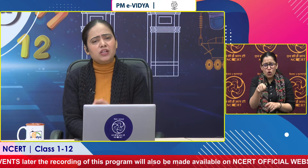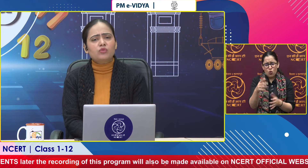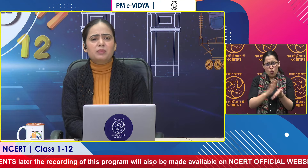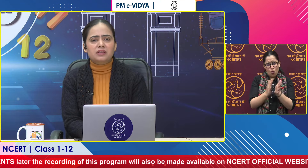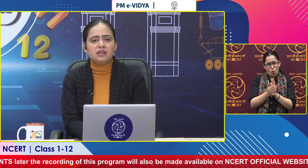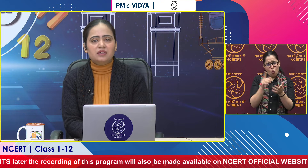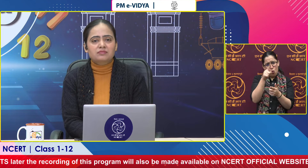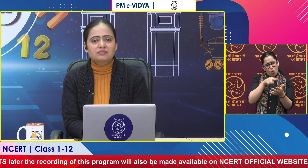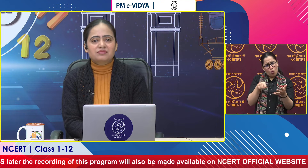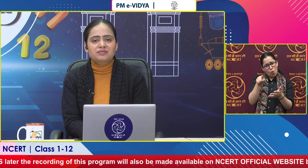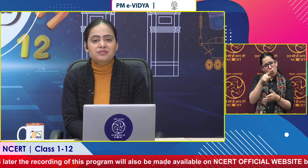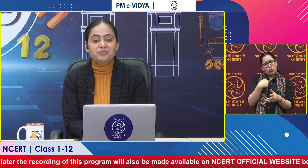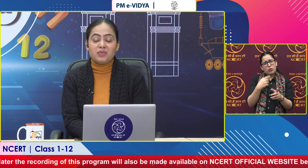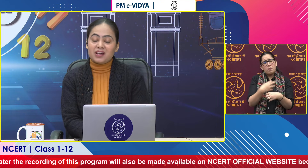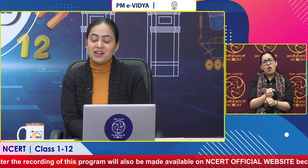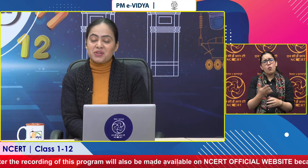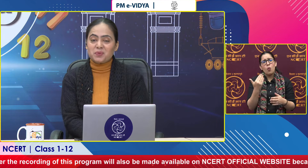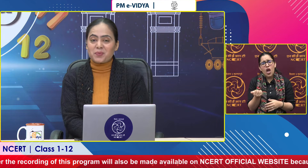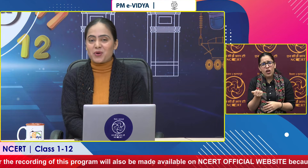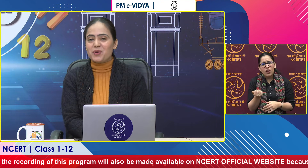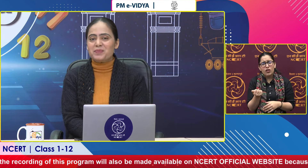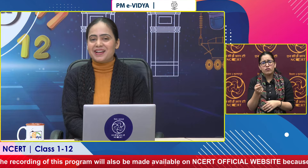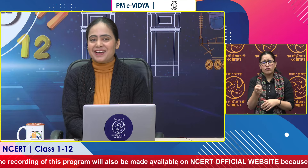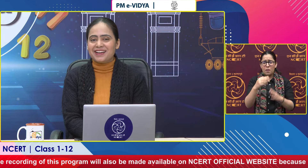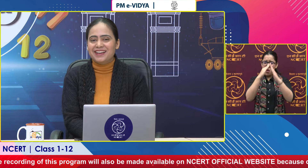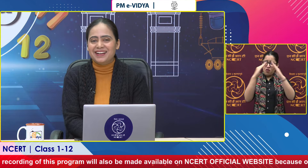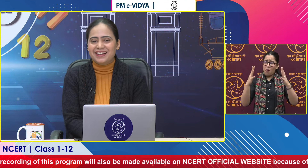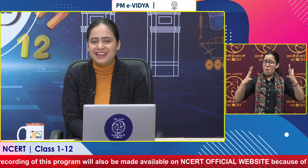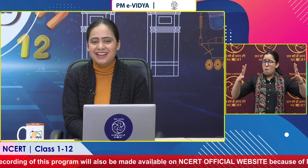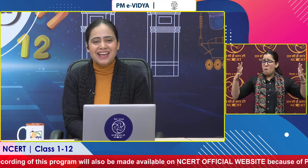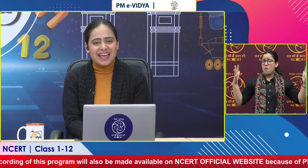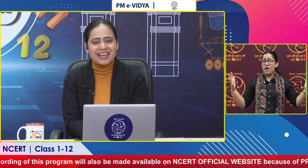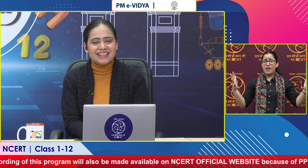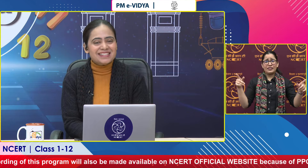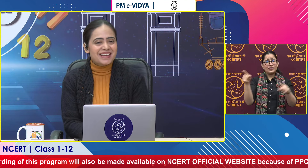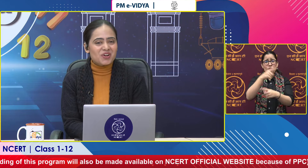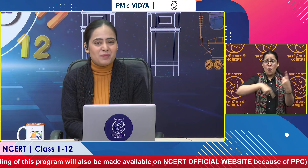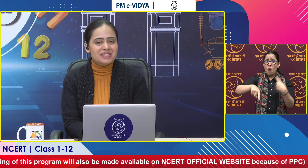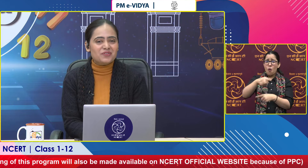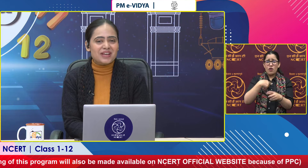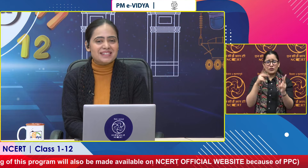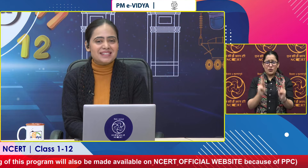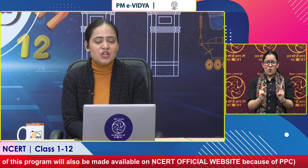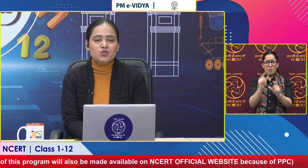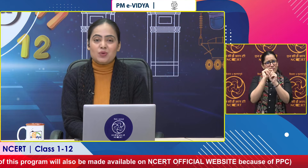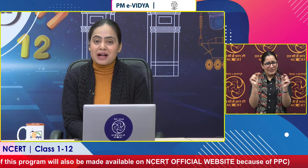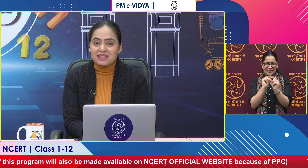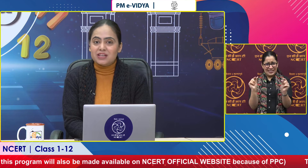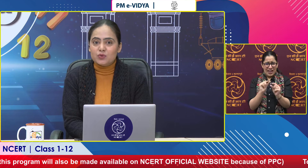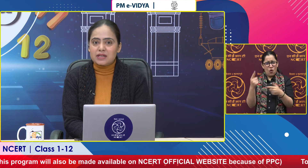क्यों नहीं बनती? मेरा घर तो बहुत बड़ा है। हैं इन्हें सारे कॉमन से फ्रेजेस जो हम अक्सर यूज़